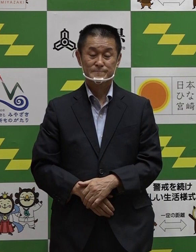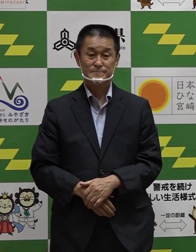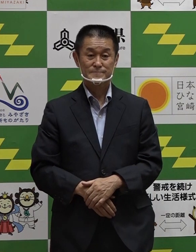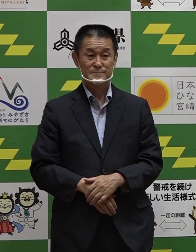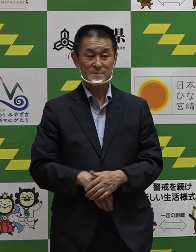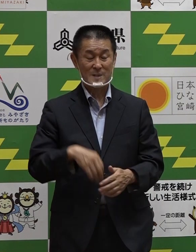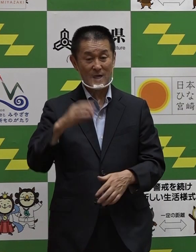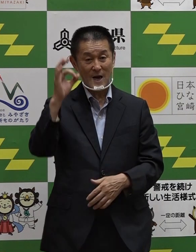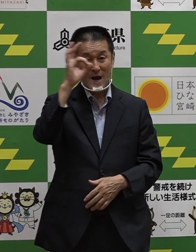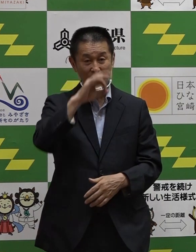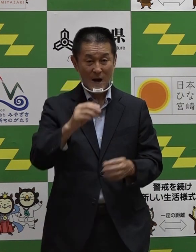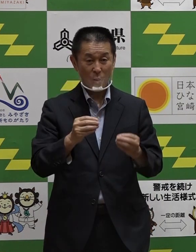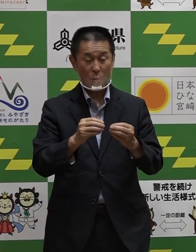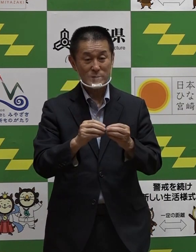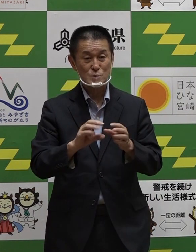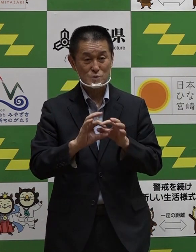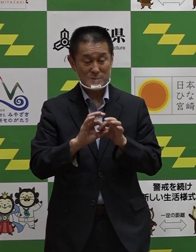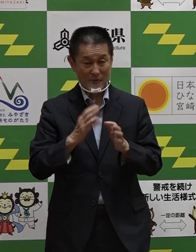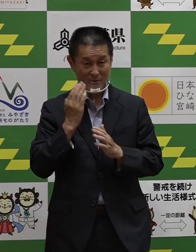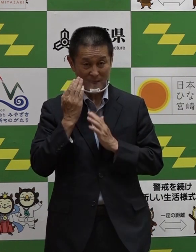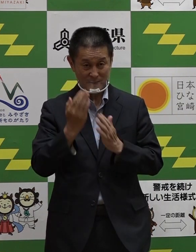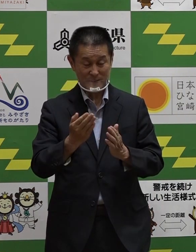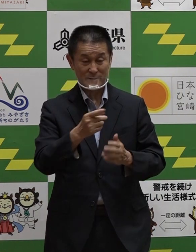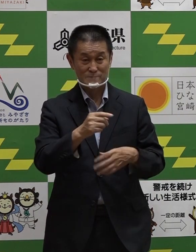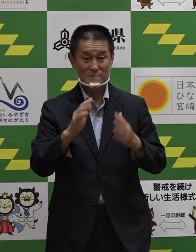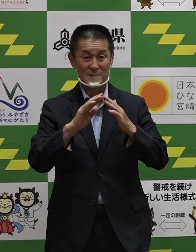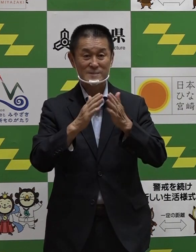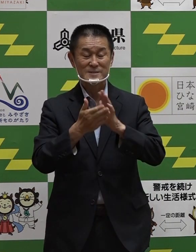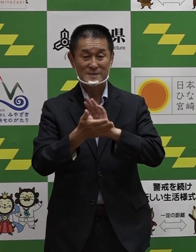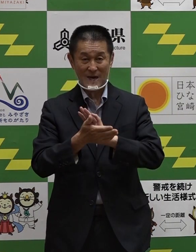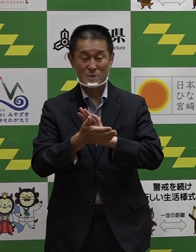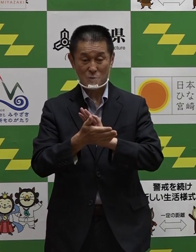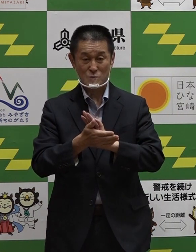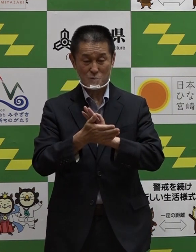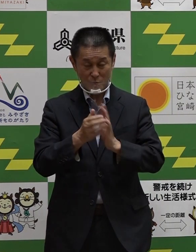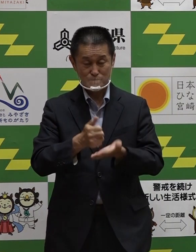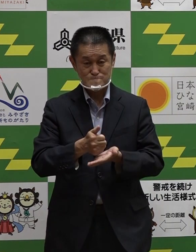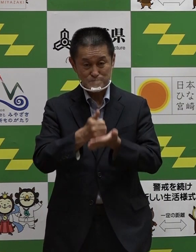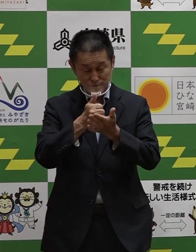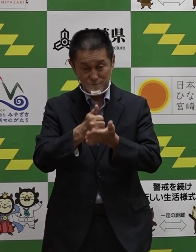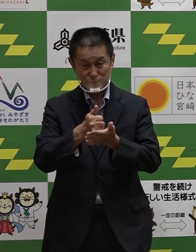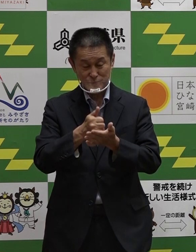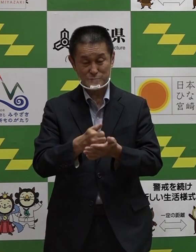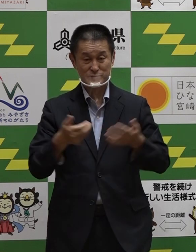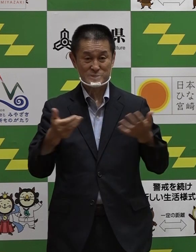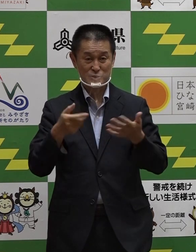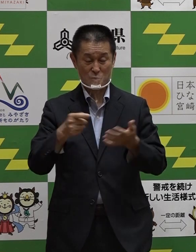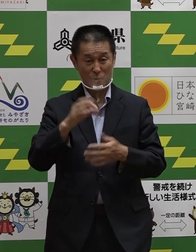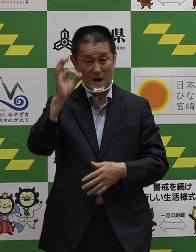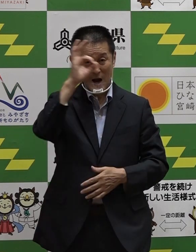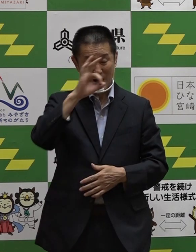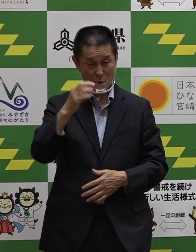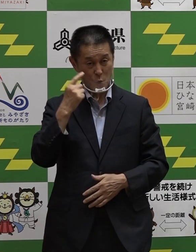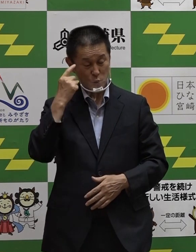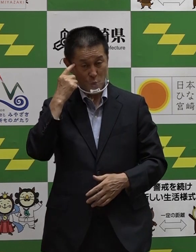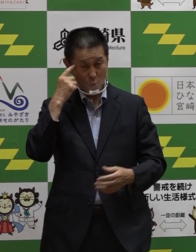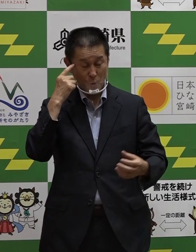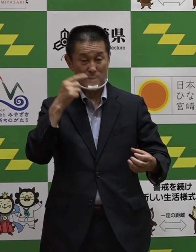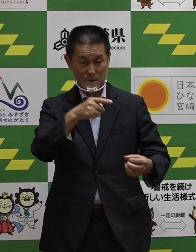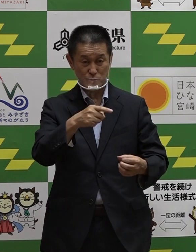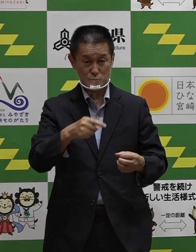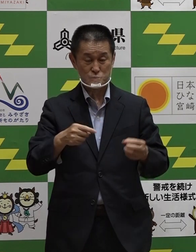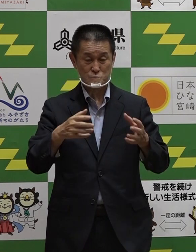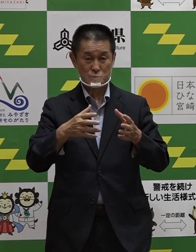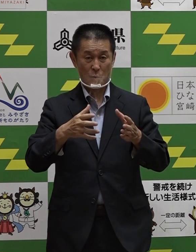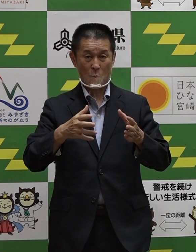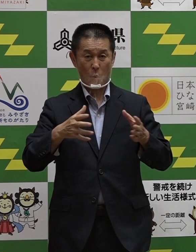ちょっと観光の件でお尋ねさせてください。やっぱり宮崎県の主力産業の一つが観光業だと思っていますが、まあ、かなり大き